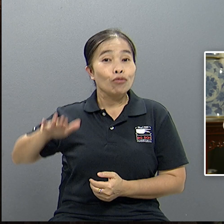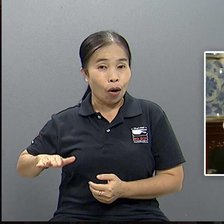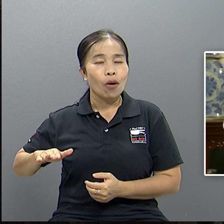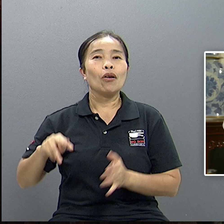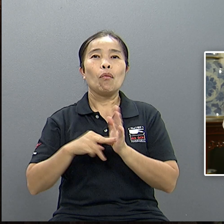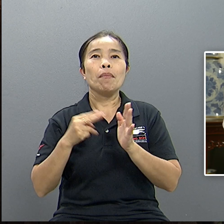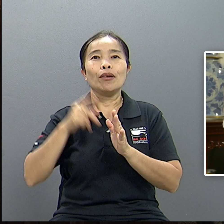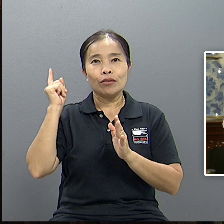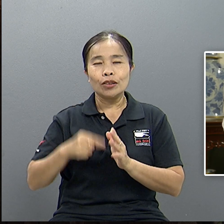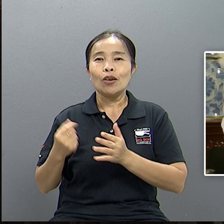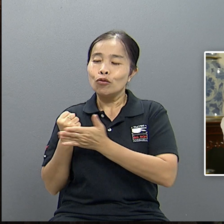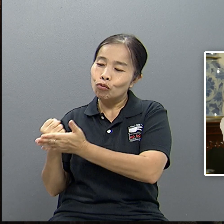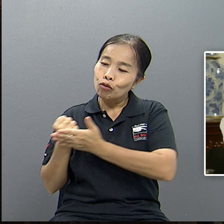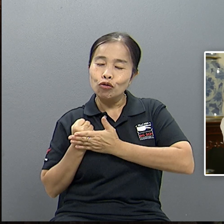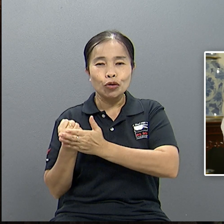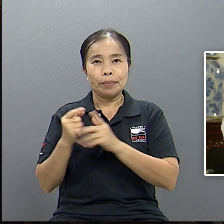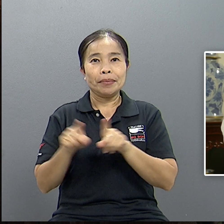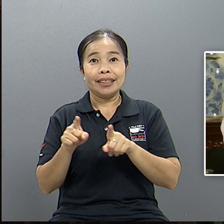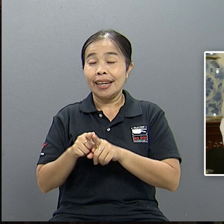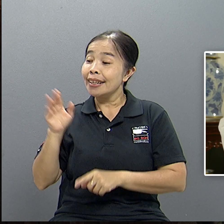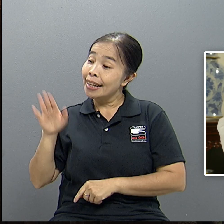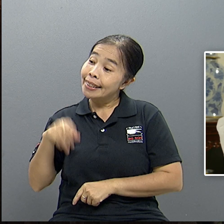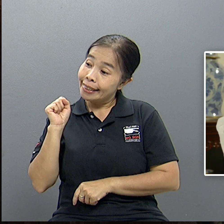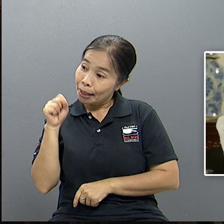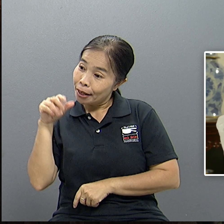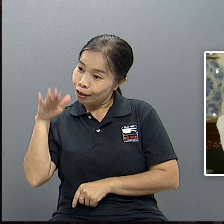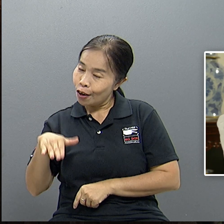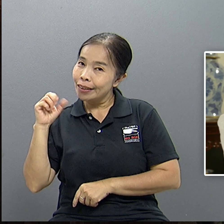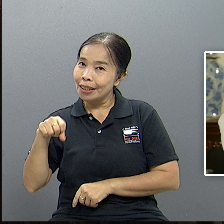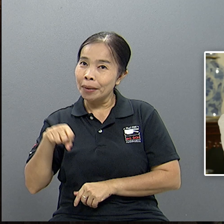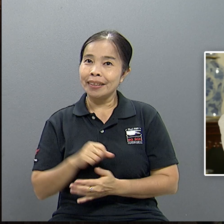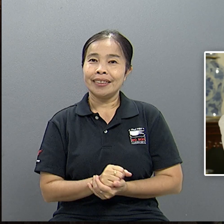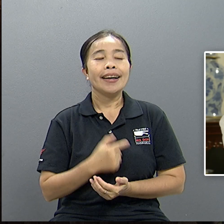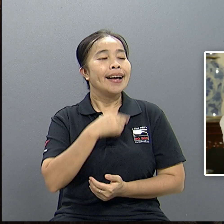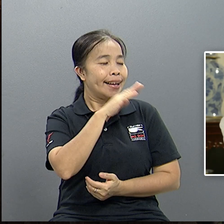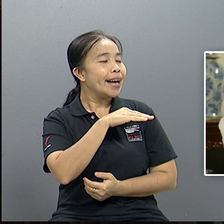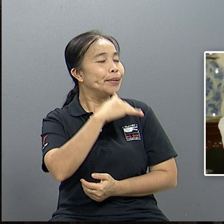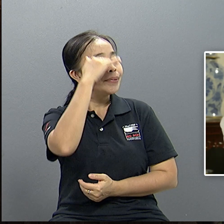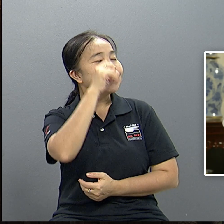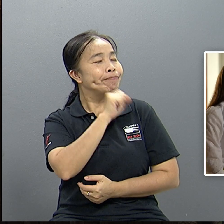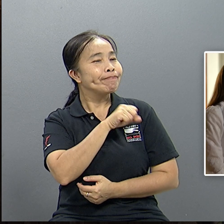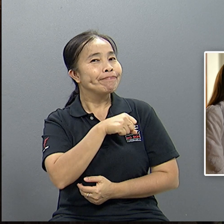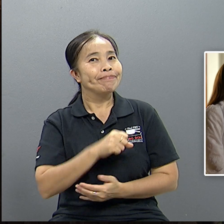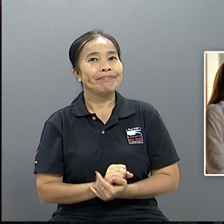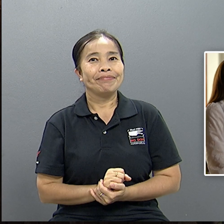องเชิดชูกันและกันจริงไหมน้องอ่อน จริงจ้ะ